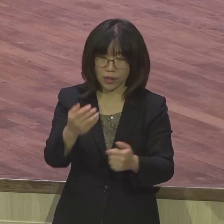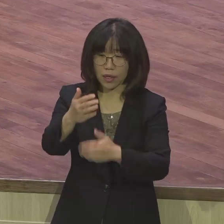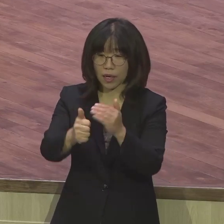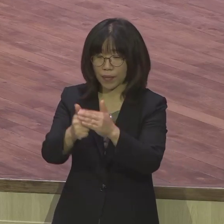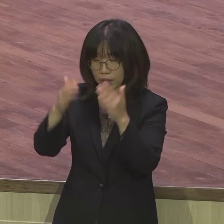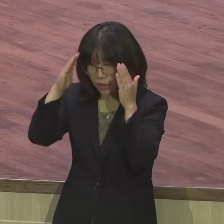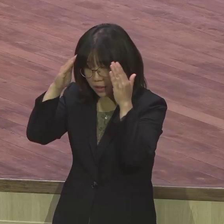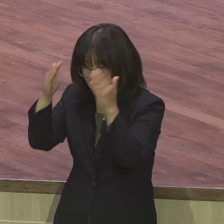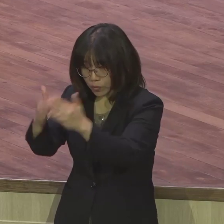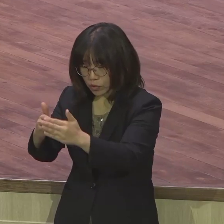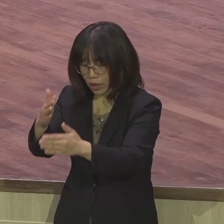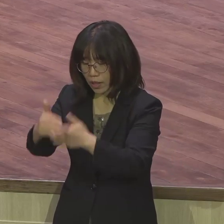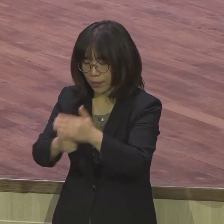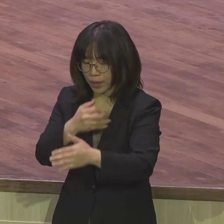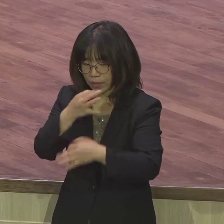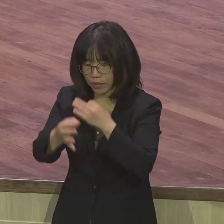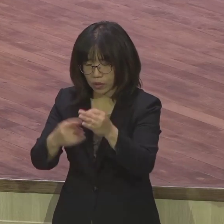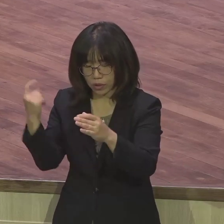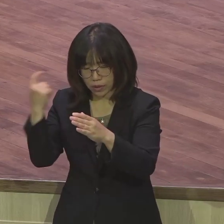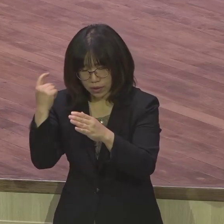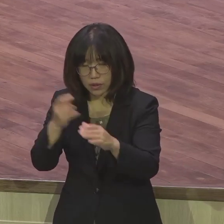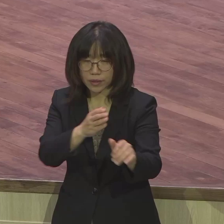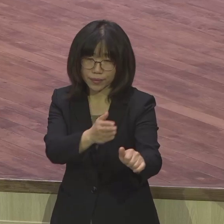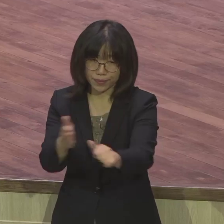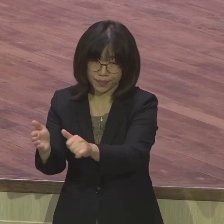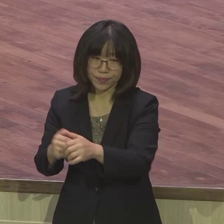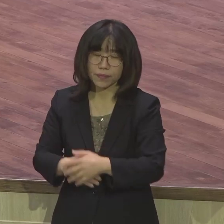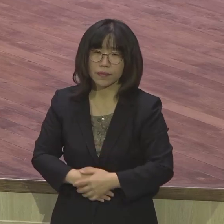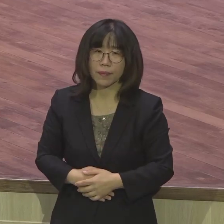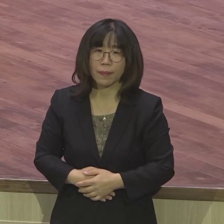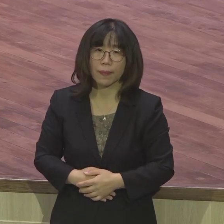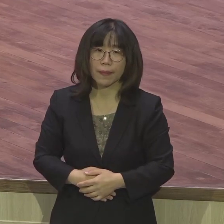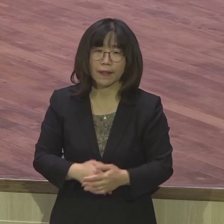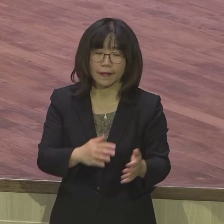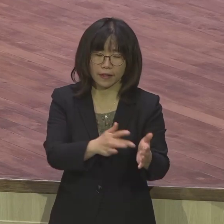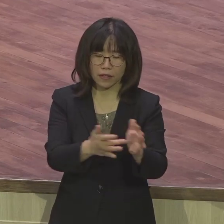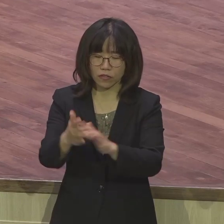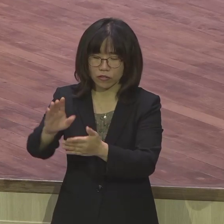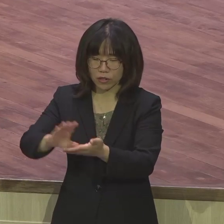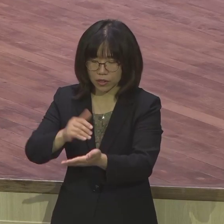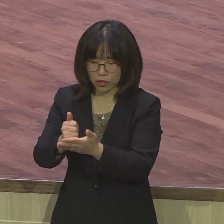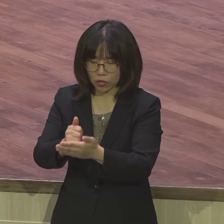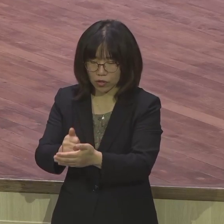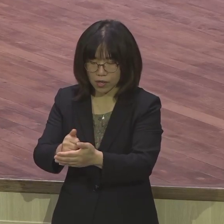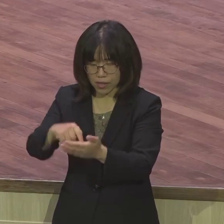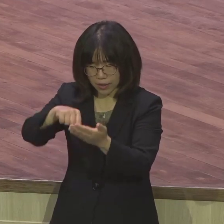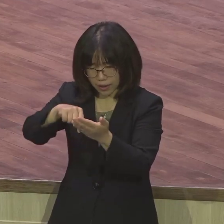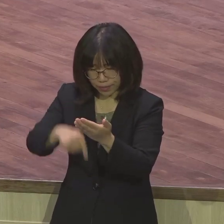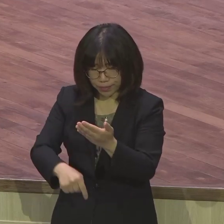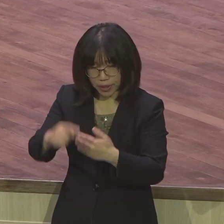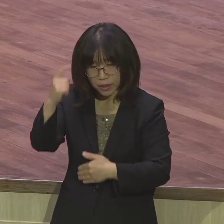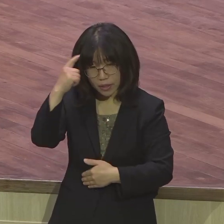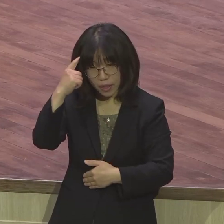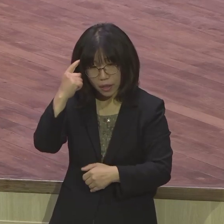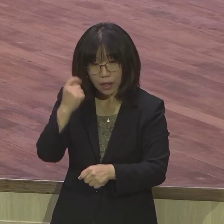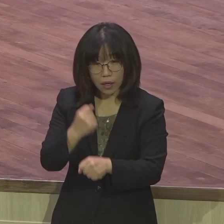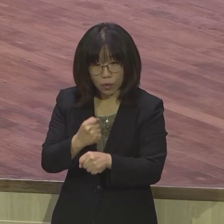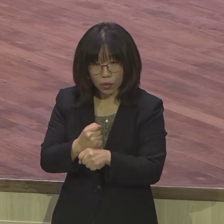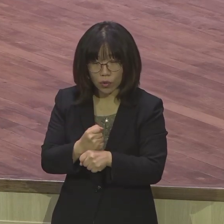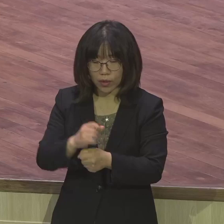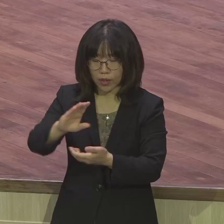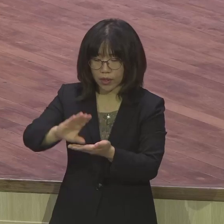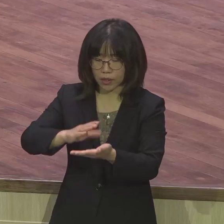하나님의 세밀한 음성을 듣기시 바랍니다. 그래서 여러분 예수 그리스도를 깊이 생각하시고 히브리서 3장 1절 말씀처럼 또